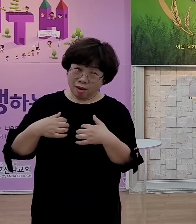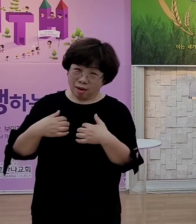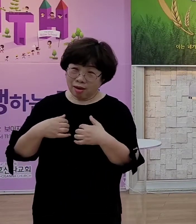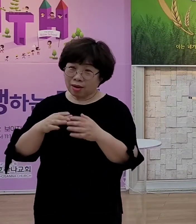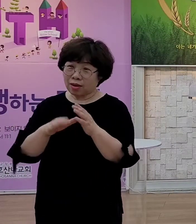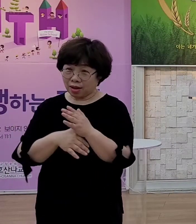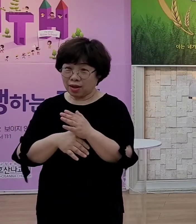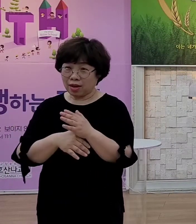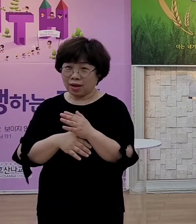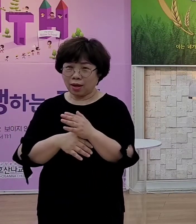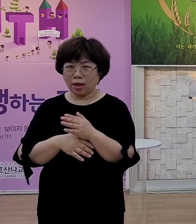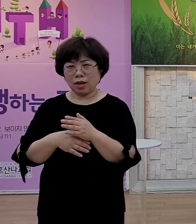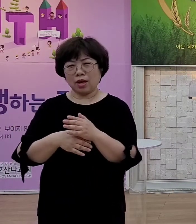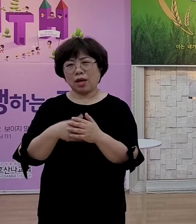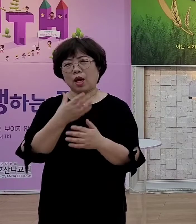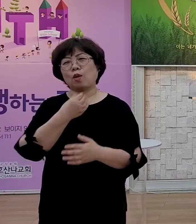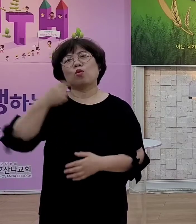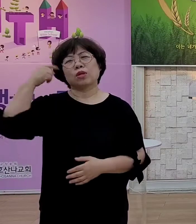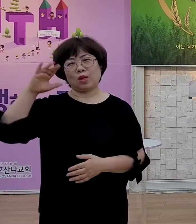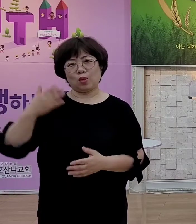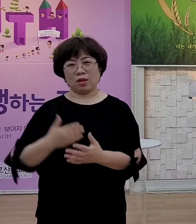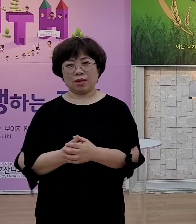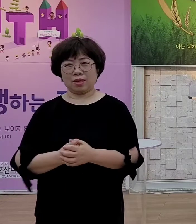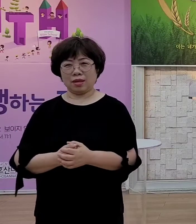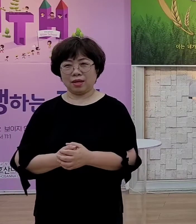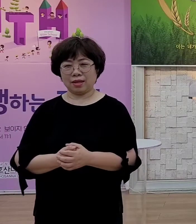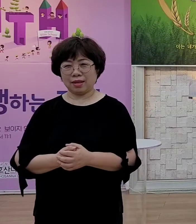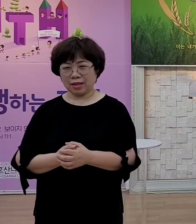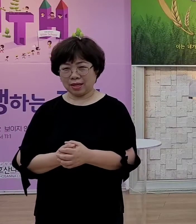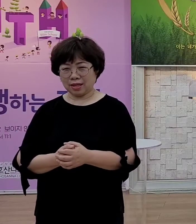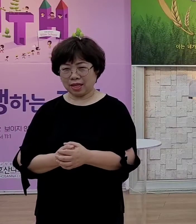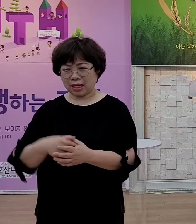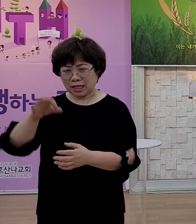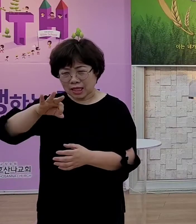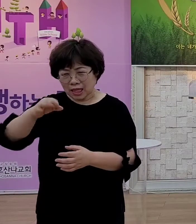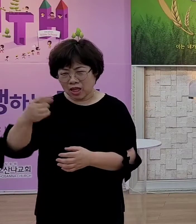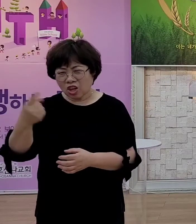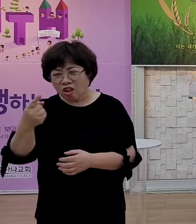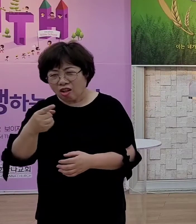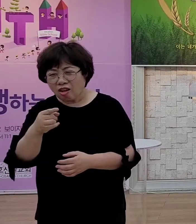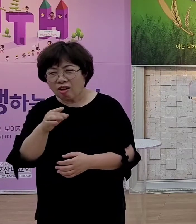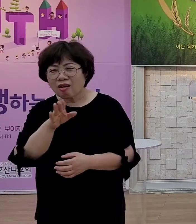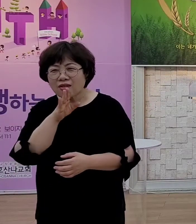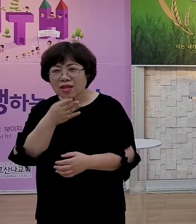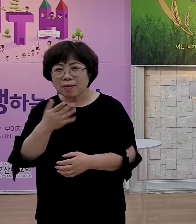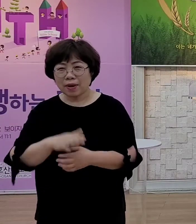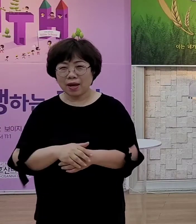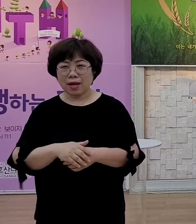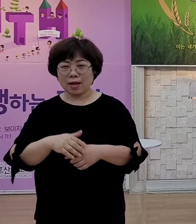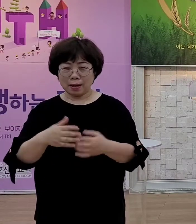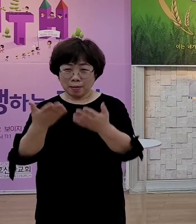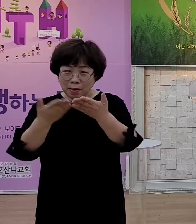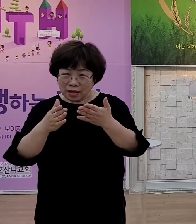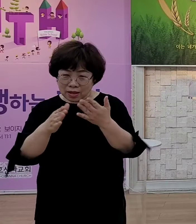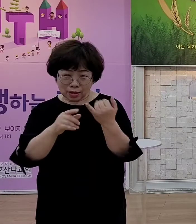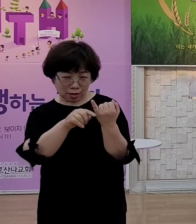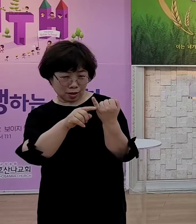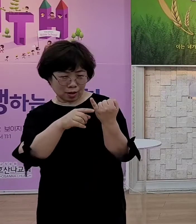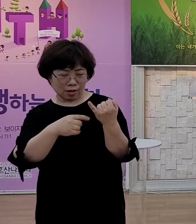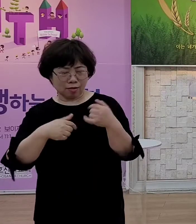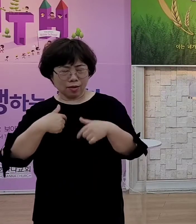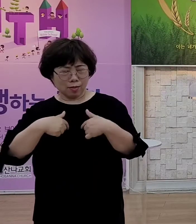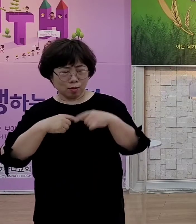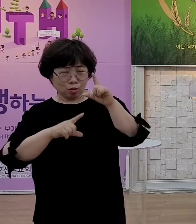그 1,000원짜리지만 그 남편의 작은 선물 받아서 기뻐하는 그 행복. 이게 작은